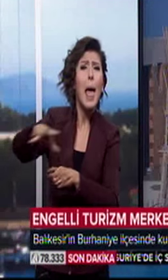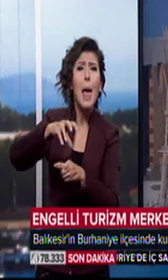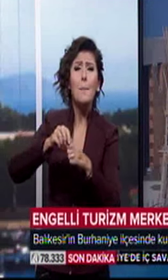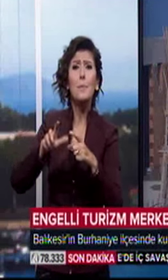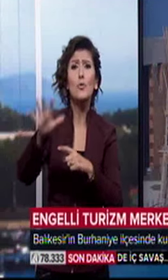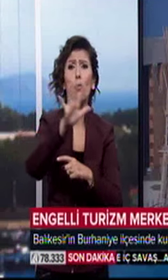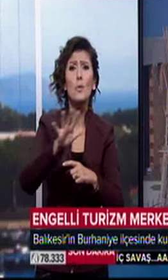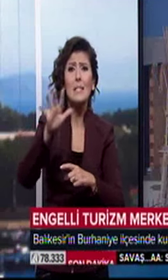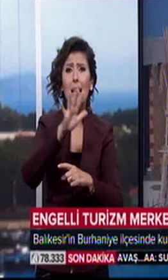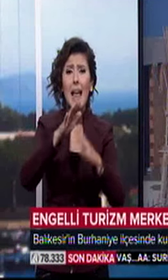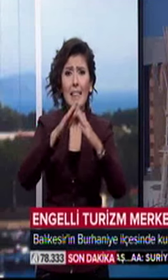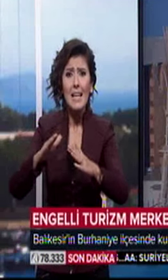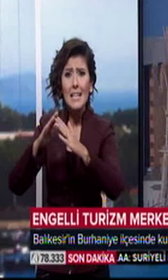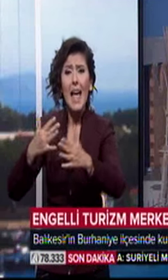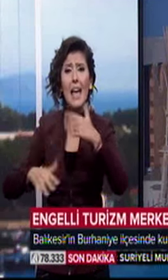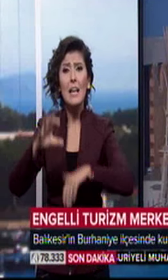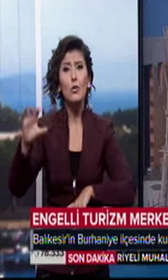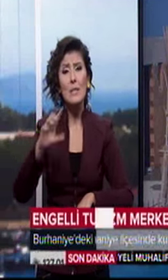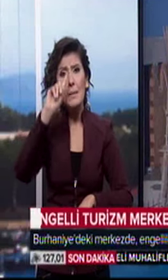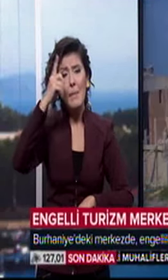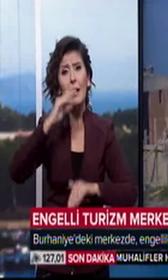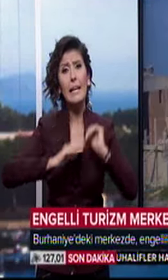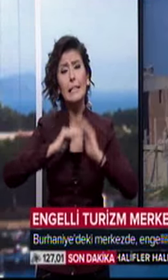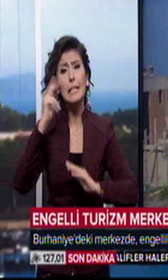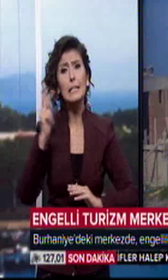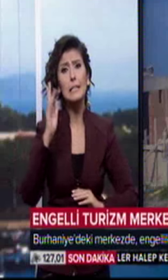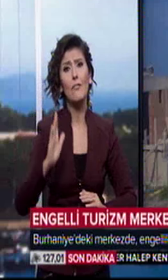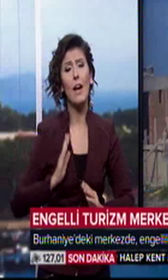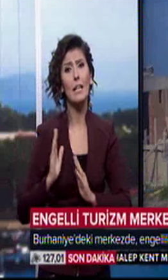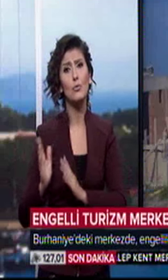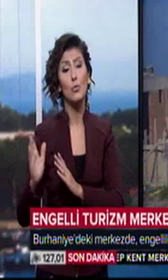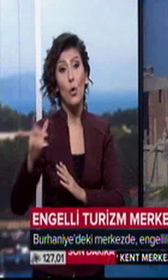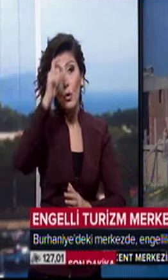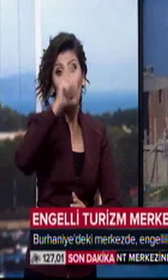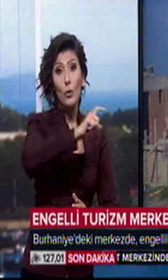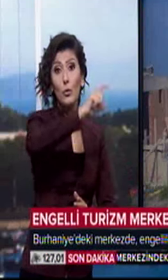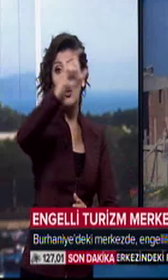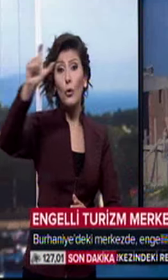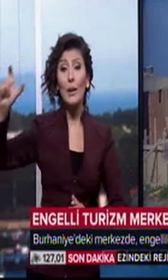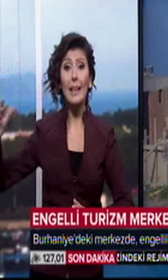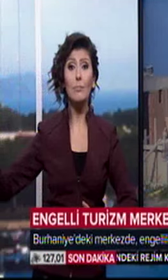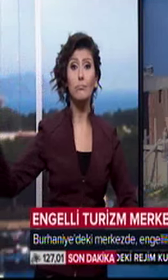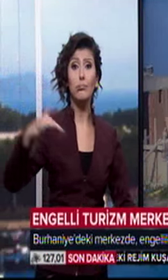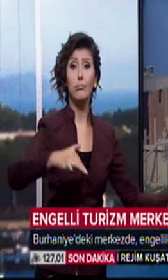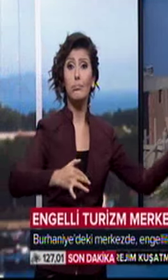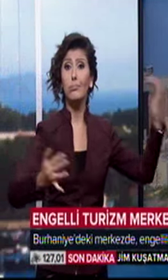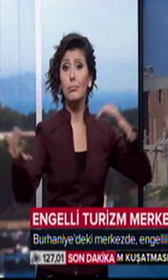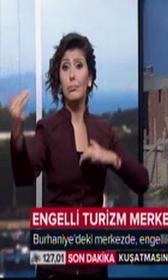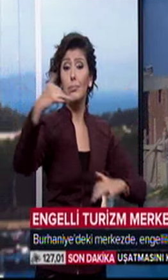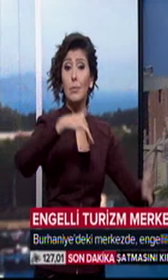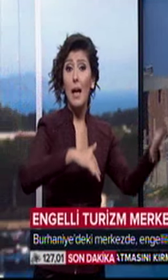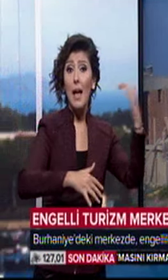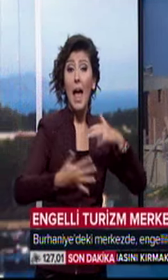alacağı engelli turizm merkezi inşaatı hızla sürüyor. Türkiye'nin her yerinden gelen kardeşlerimiz, engelli